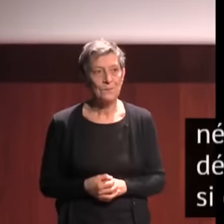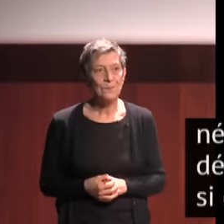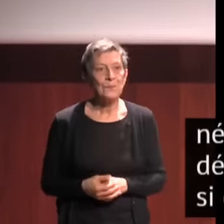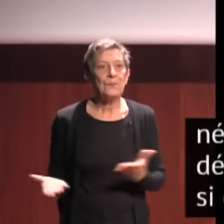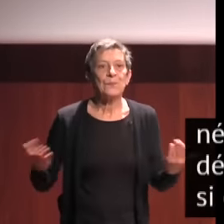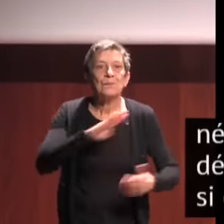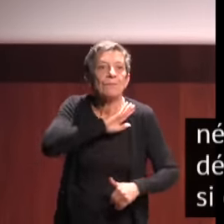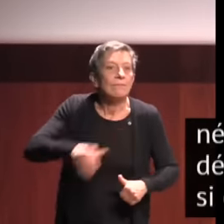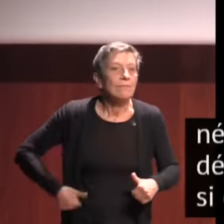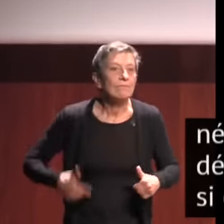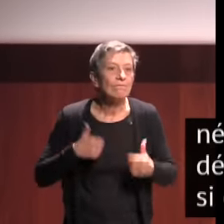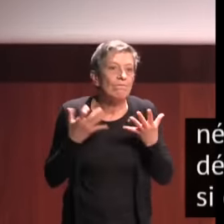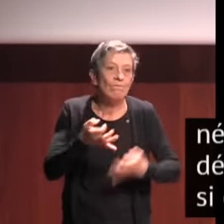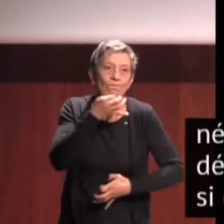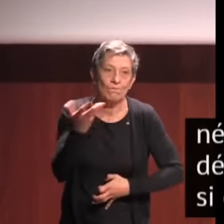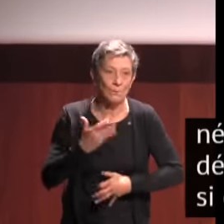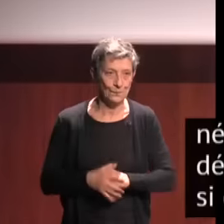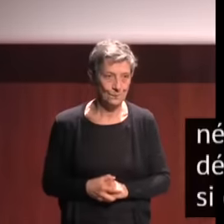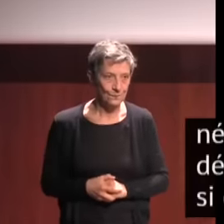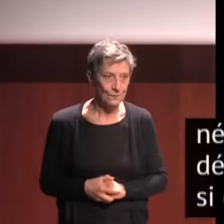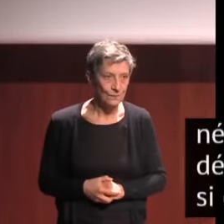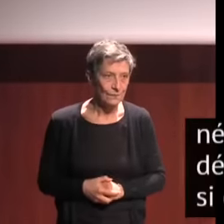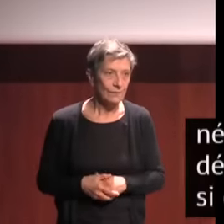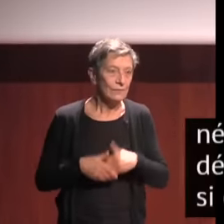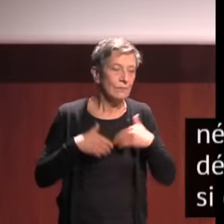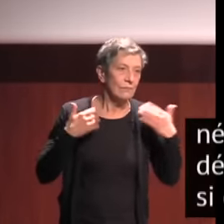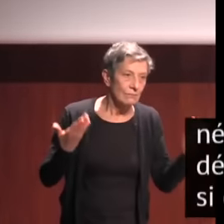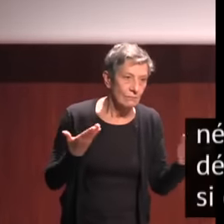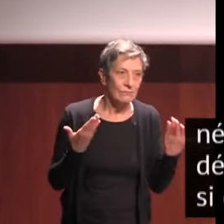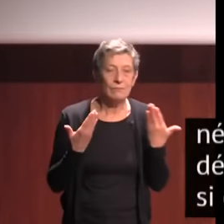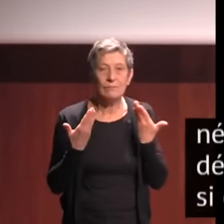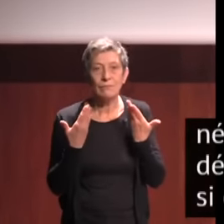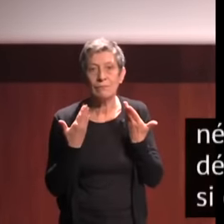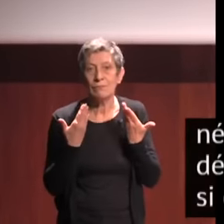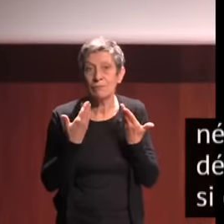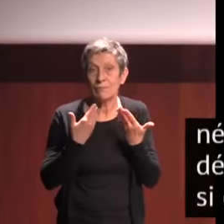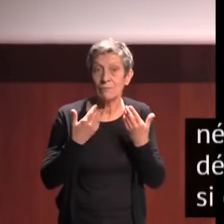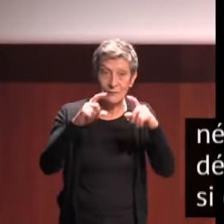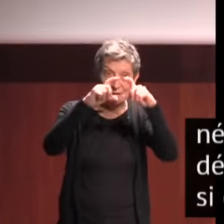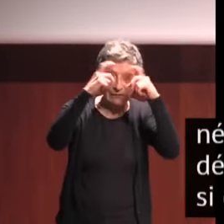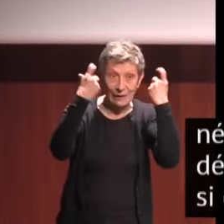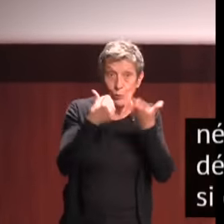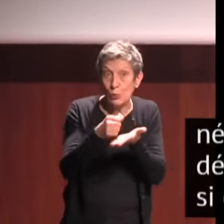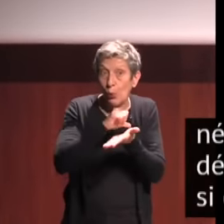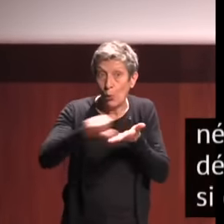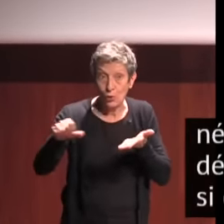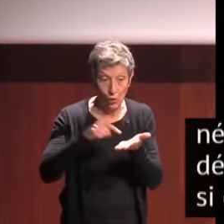que, on l'a vu, donc, le statut de l'auteur dépasse largement le geste